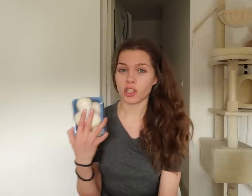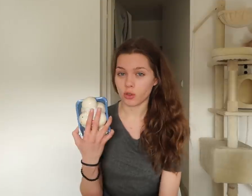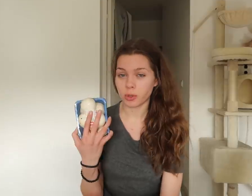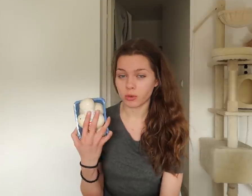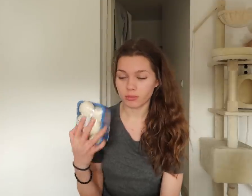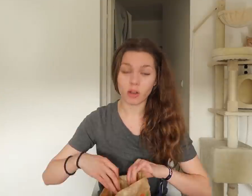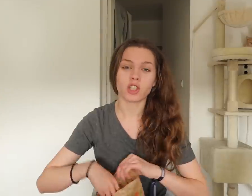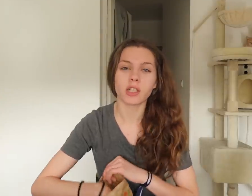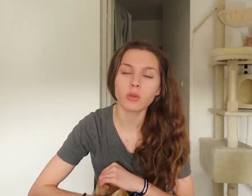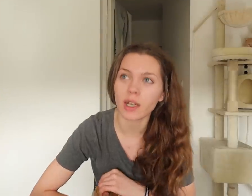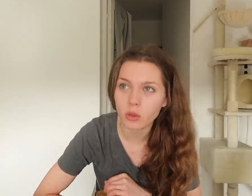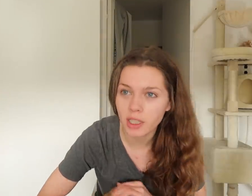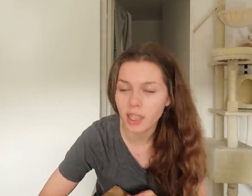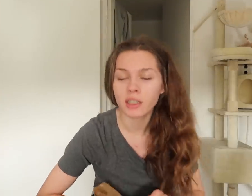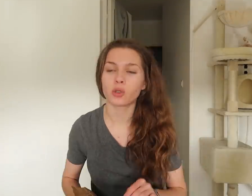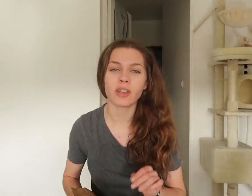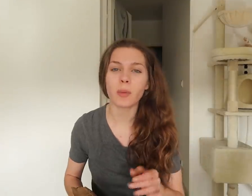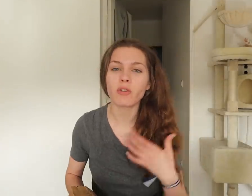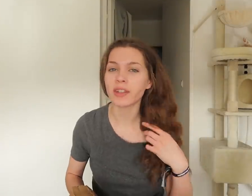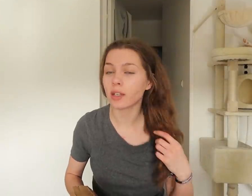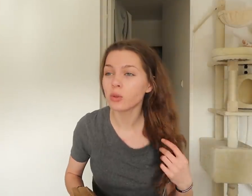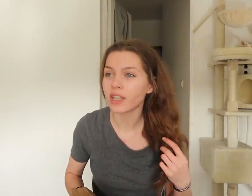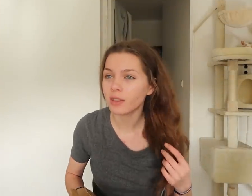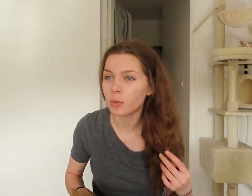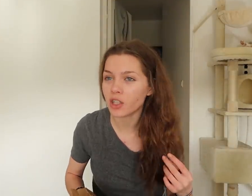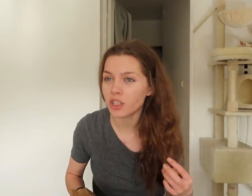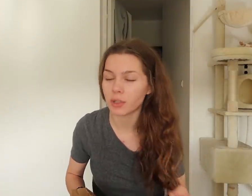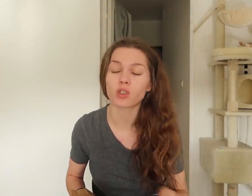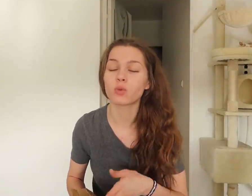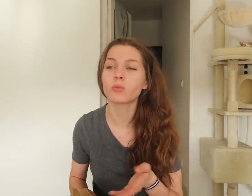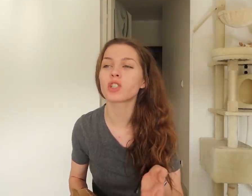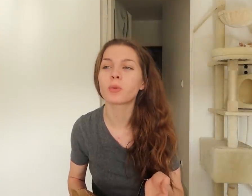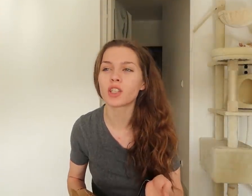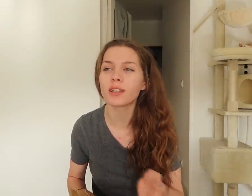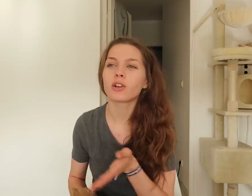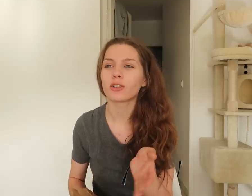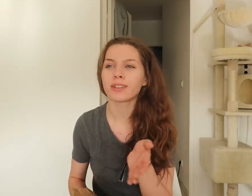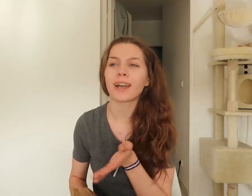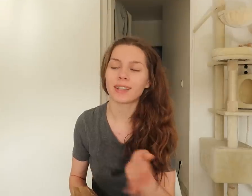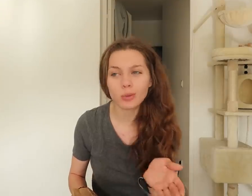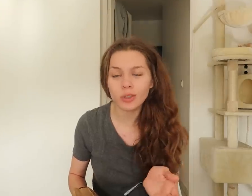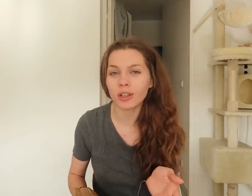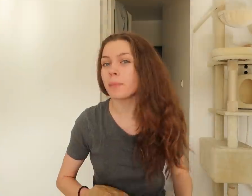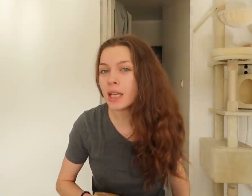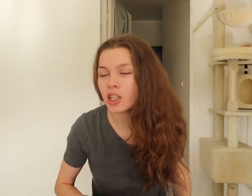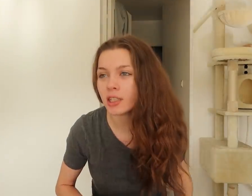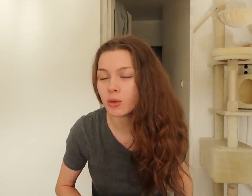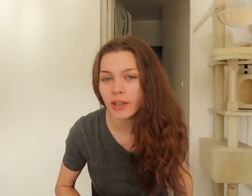acheté des champignons. Alors j'ai découvert un truc les gars, je savais pas en fait quel goût ça avait l'aubergine, parce que j'ai toujours mangé de l'aubergine dans des ratatouilles, mais j'ai découvert